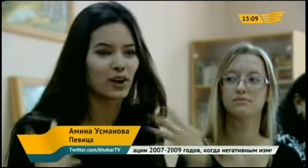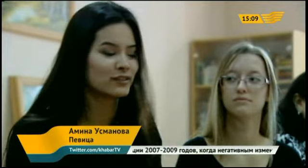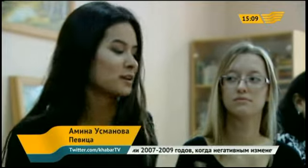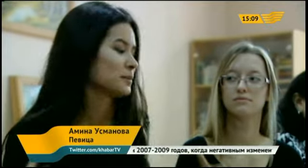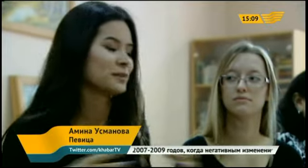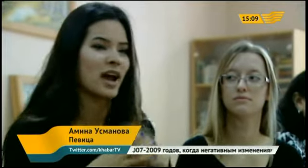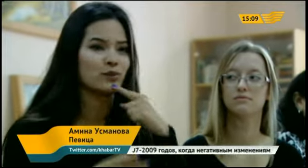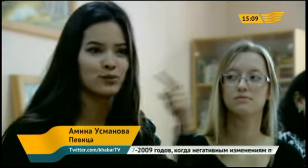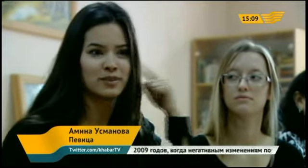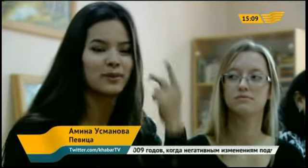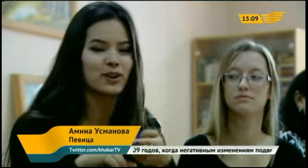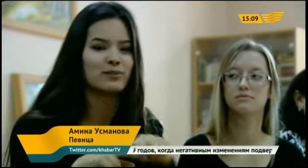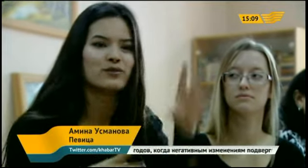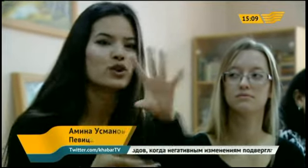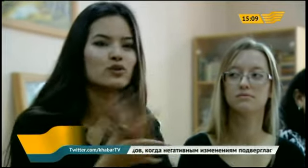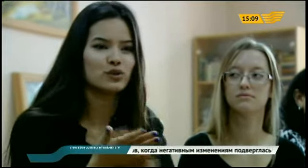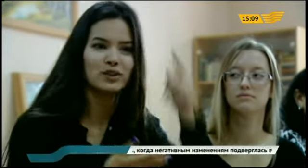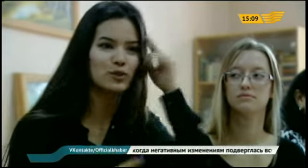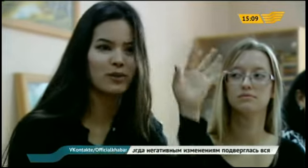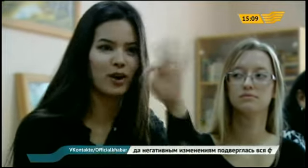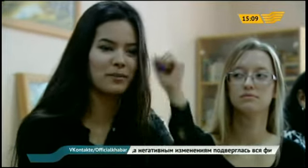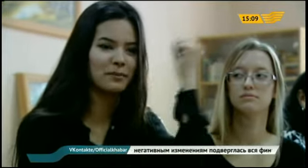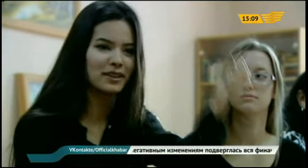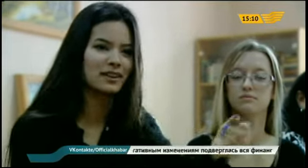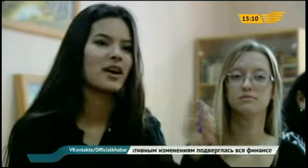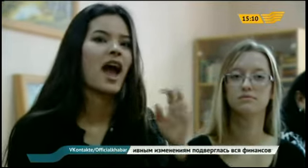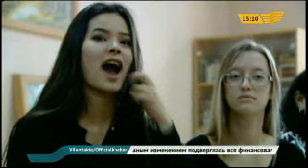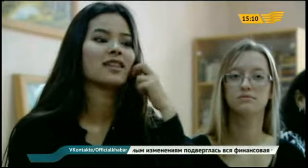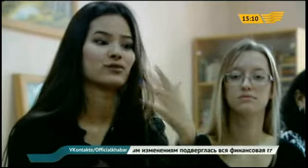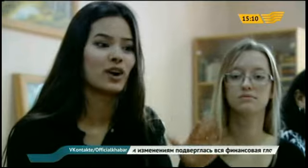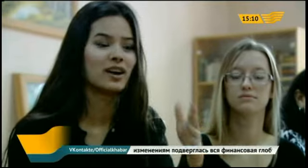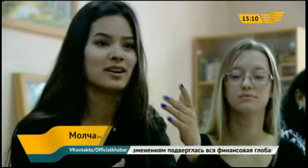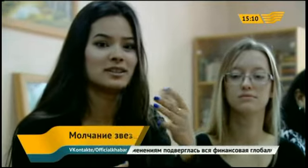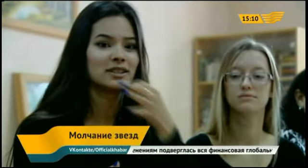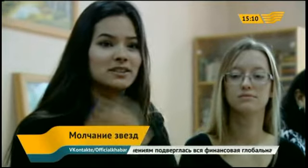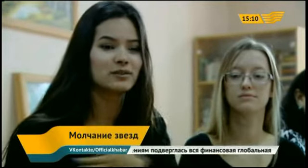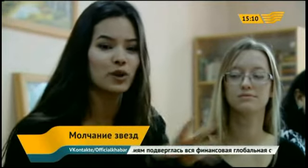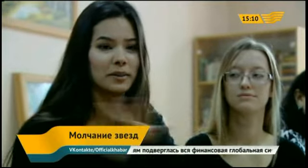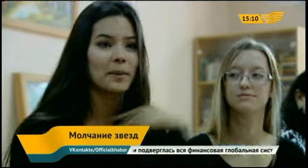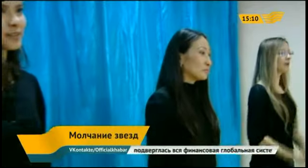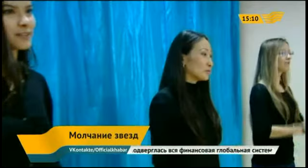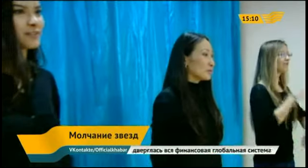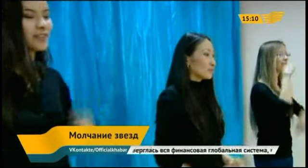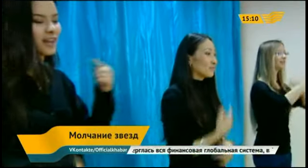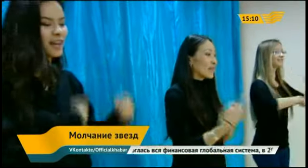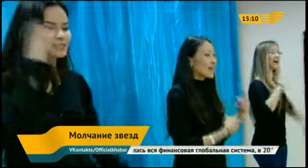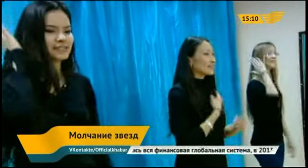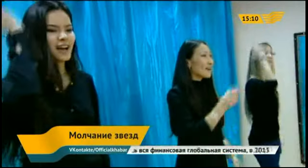тут меня говорящие толкают и говорят: «Вы победили!» И толкают нас получать приз, и мы были потрясены. С артистами